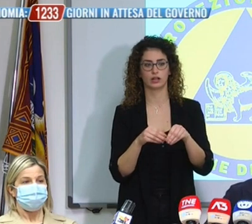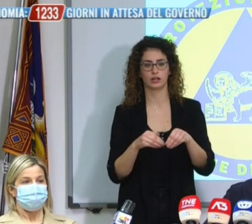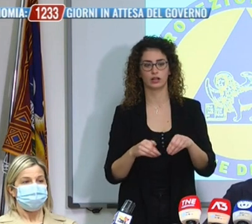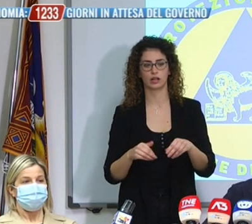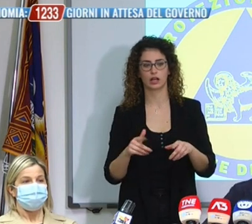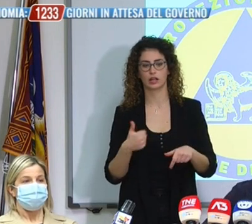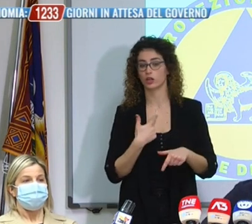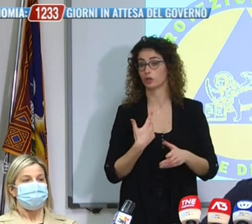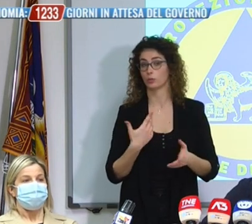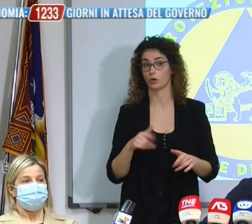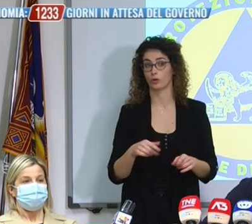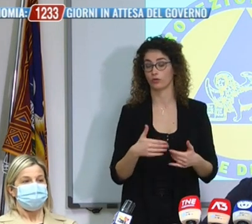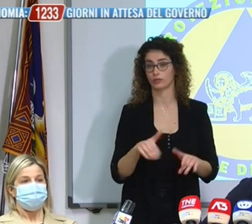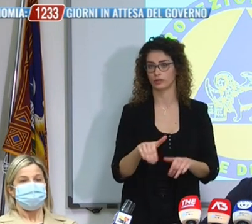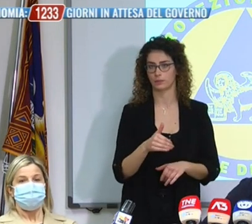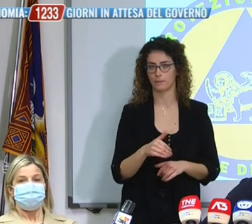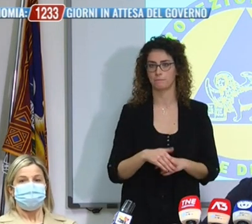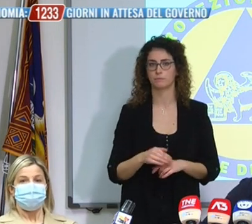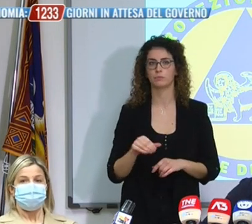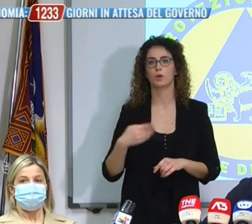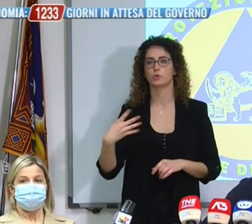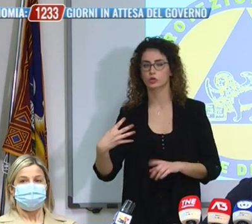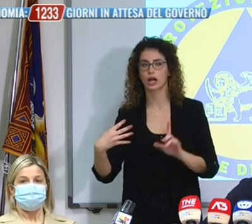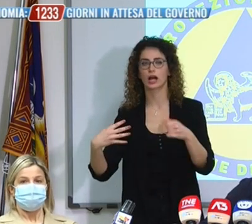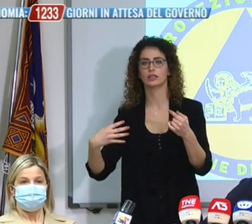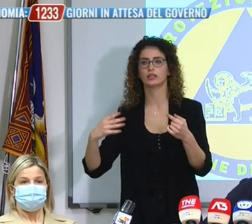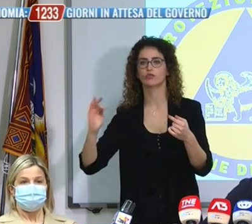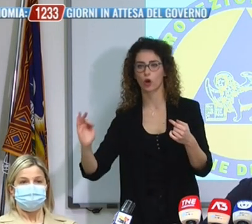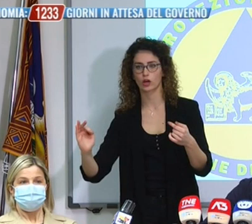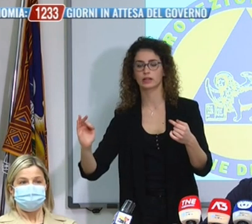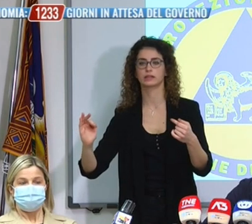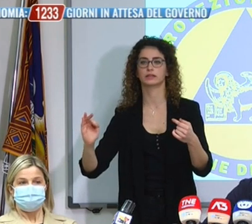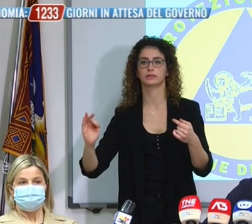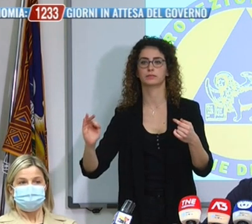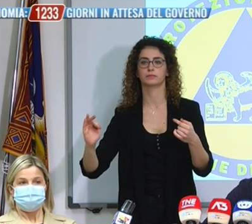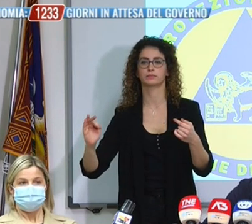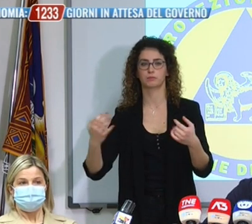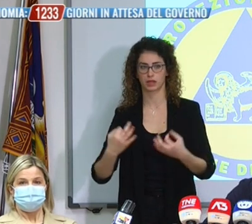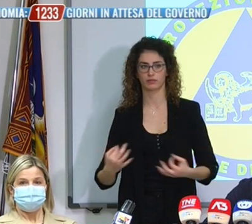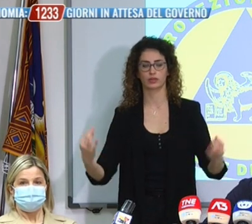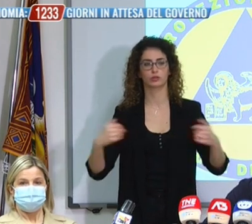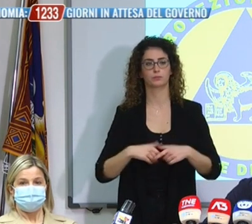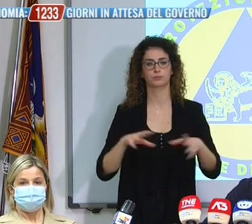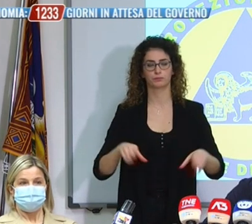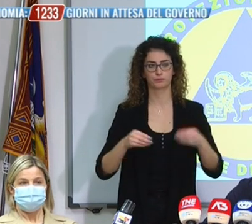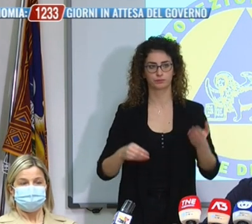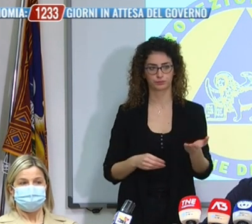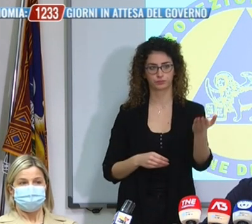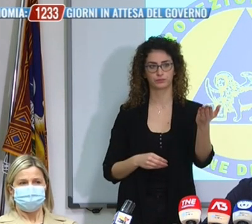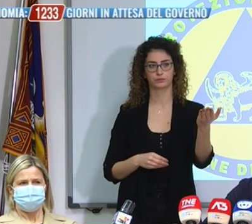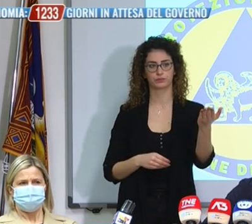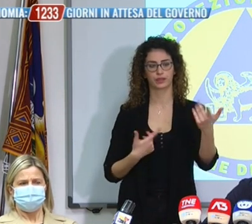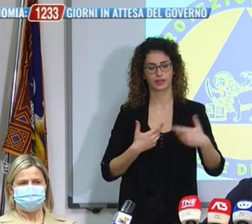adesso, poi dopo io devo andare. Poi Moscati, Fois, perfetto. Sì, Presidente,